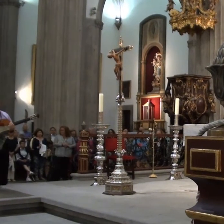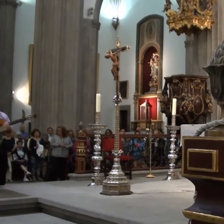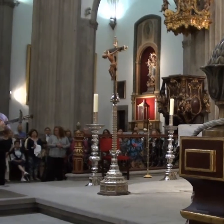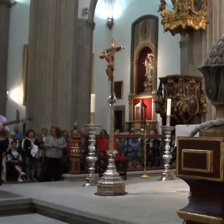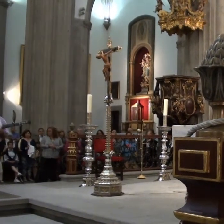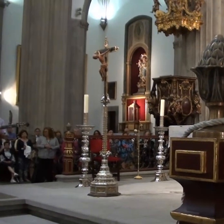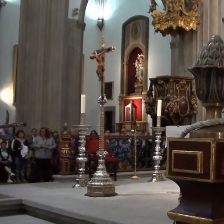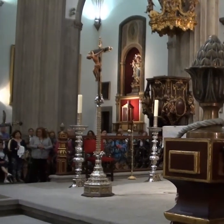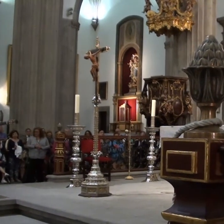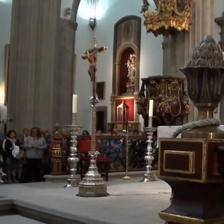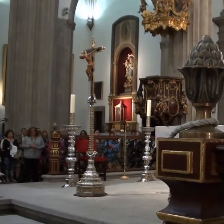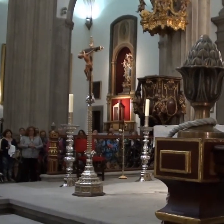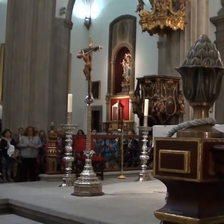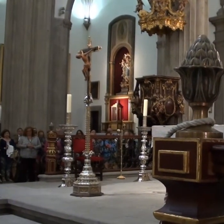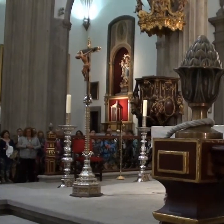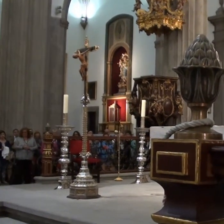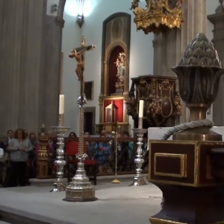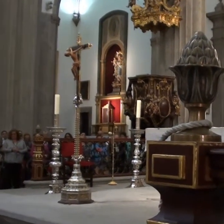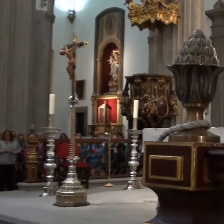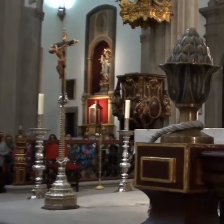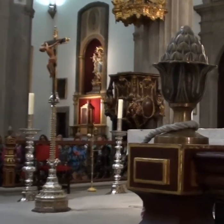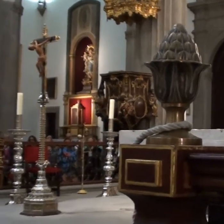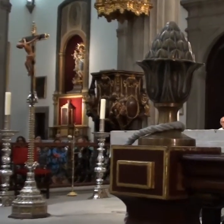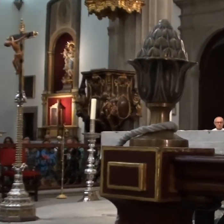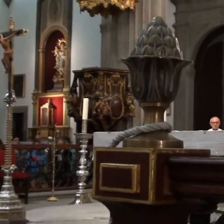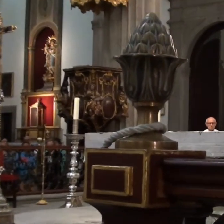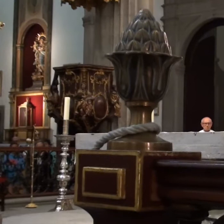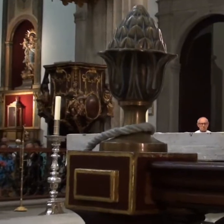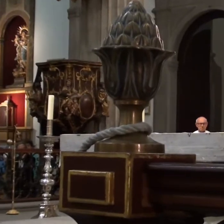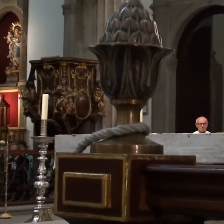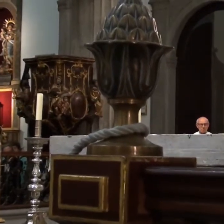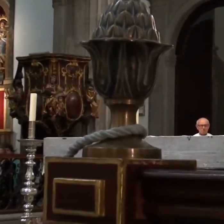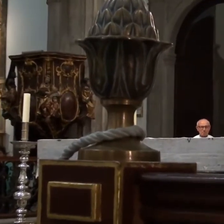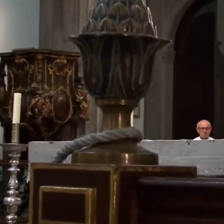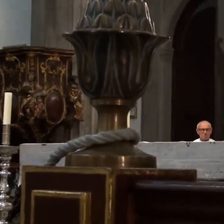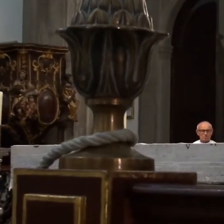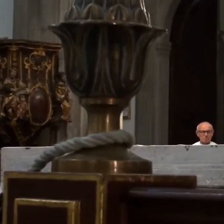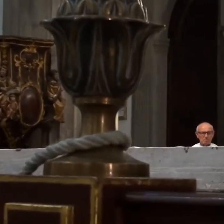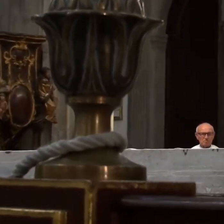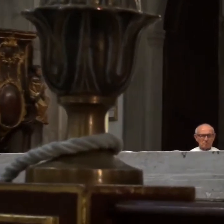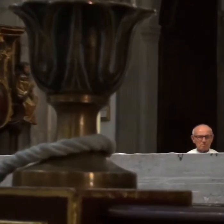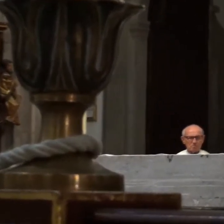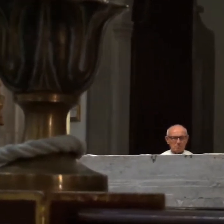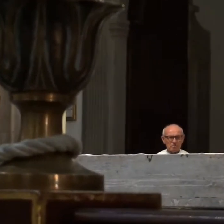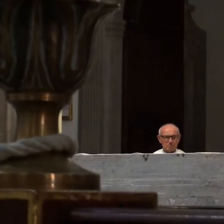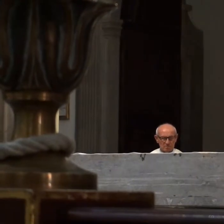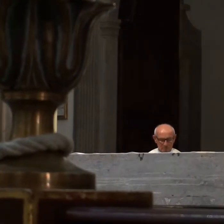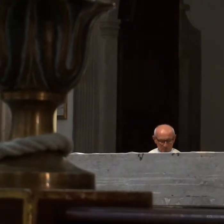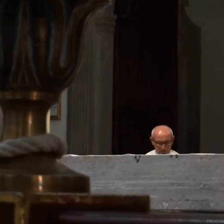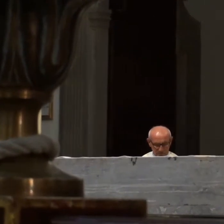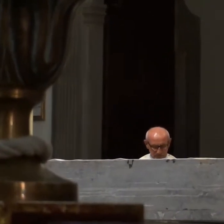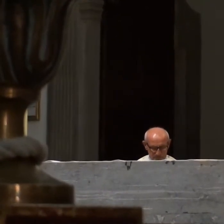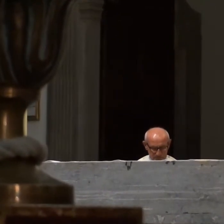oremos oh Dios que de este Sacramento admirable Nos dejaste el Memorial de tu pasión te pedimos